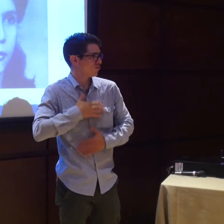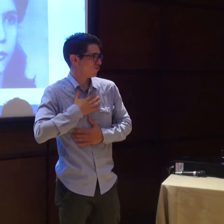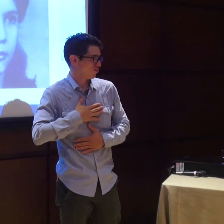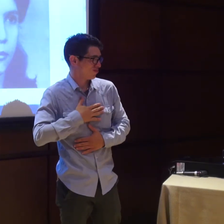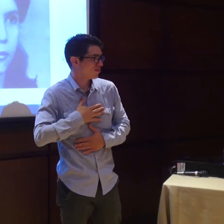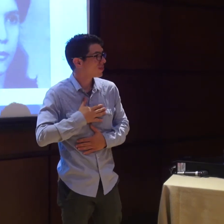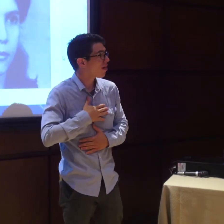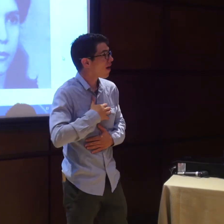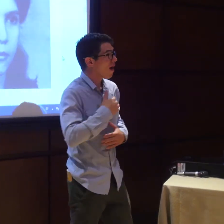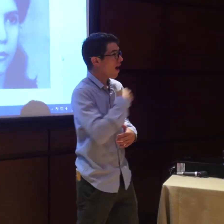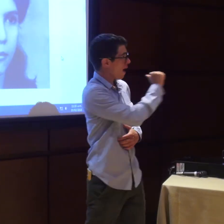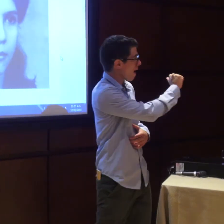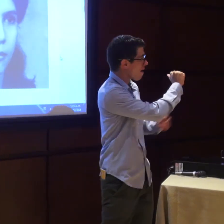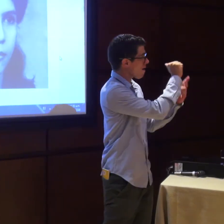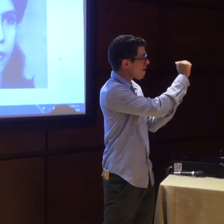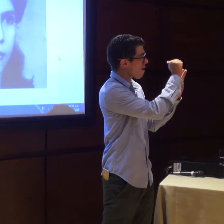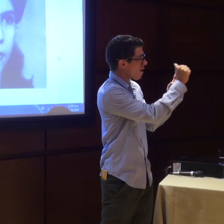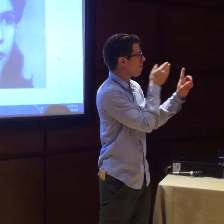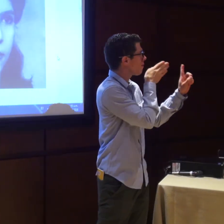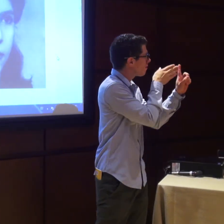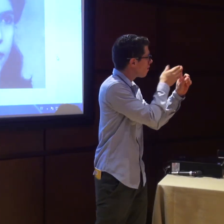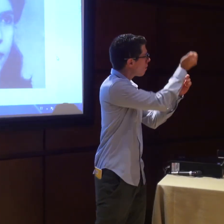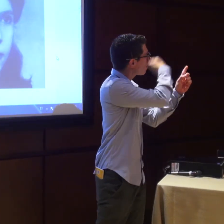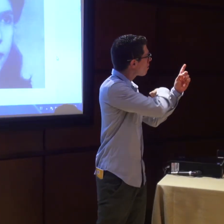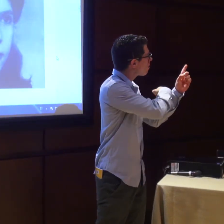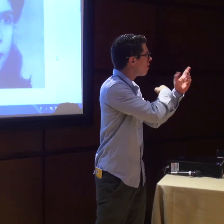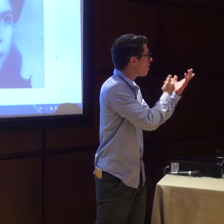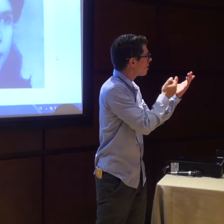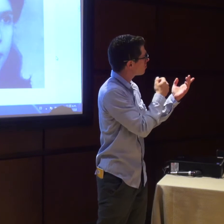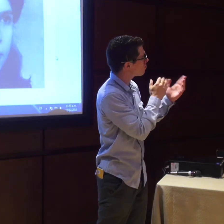Leandro en su momento no tuvo canciones para su esposa.